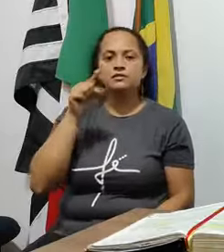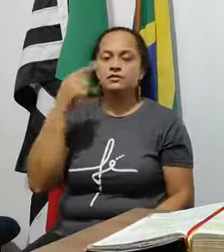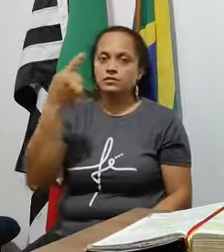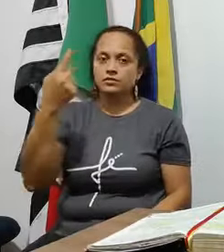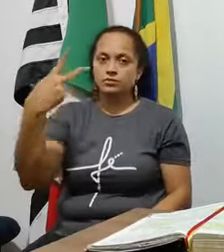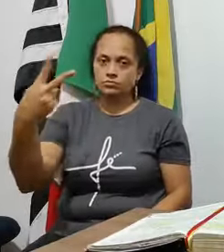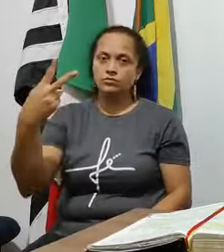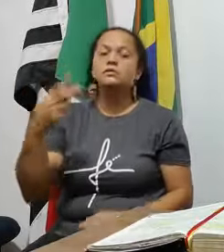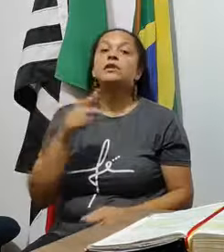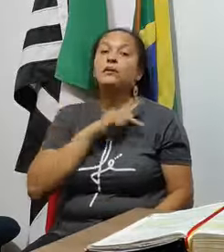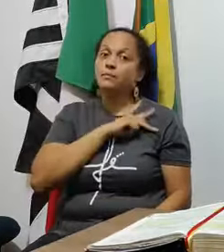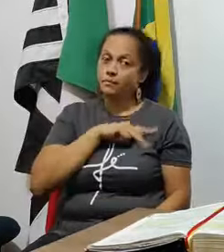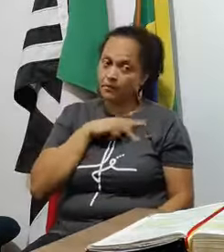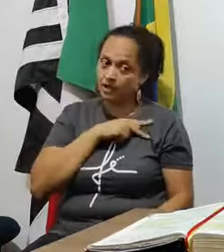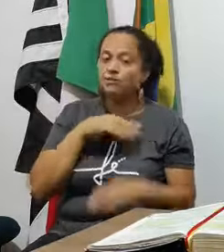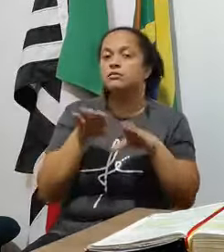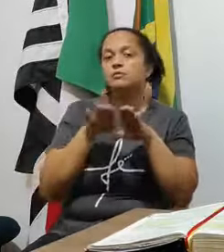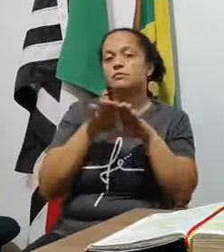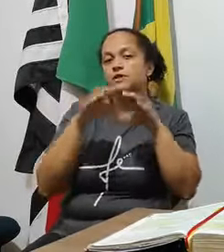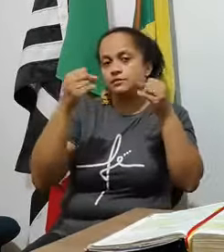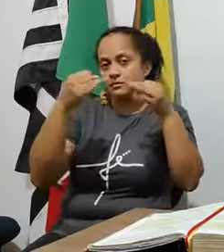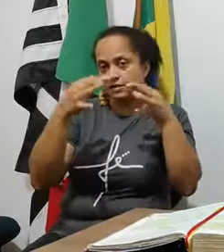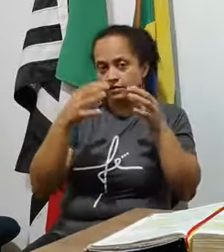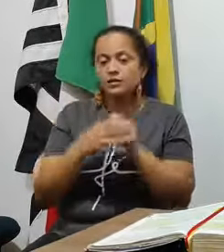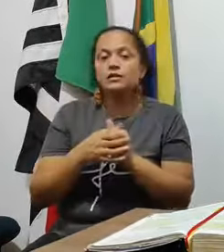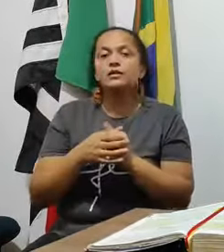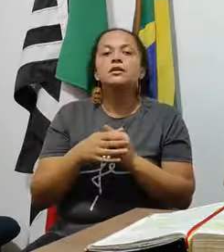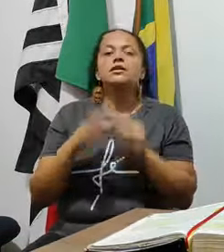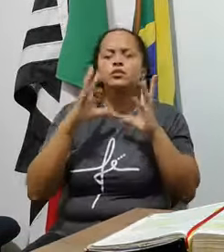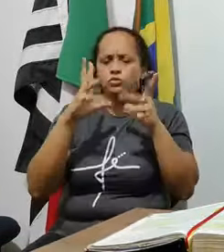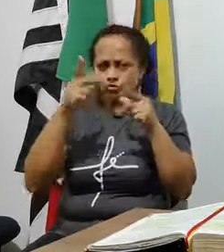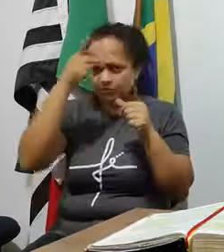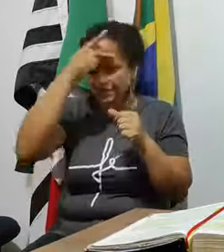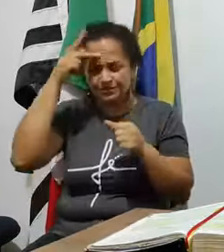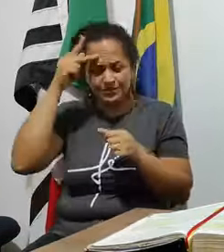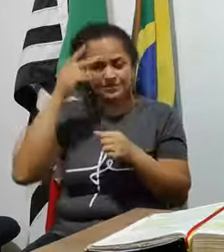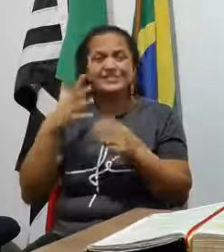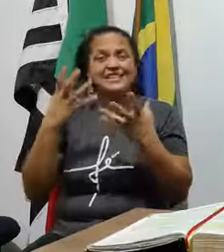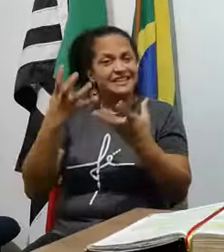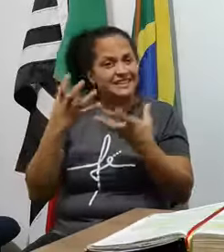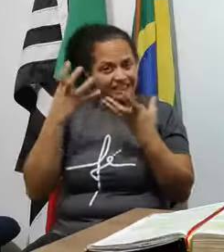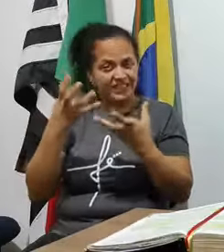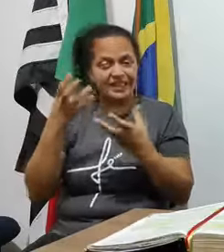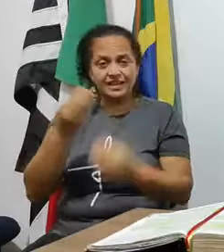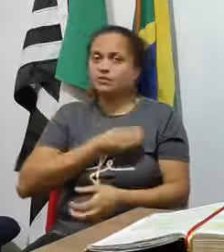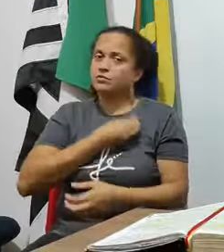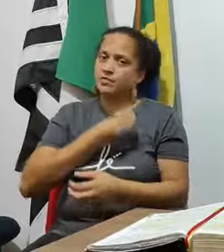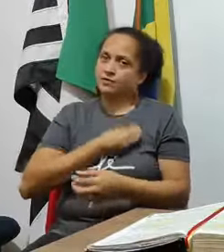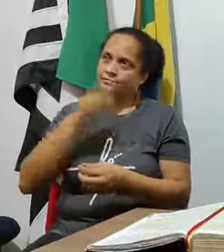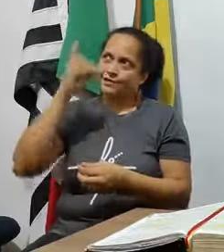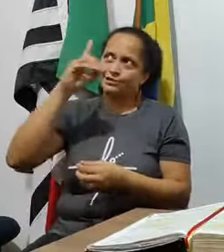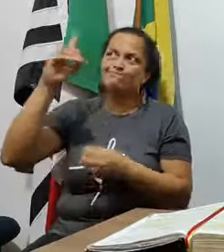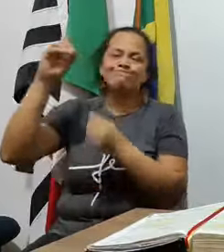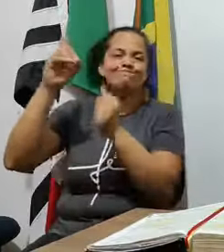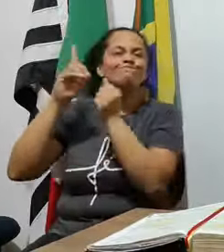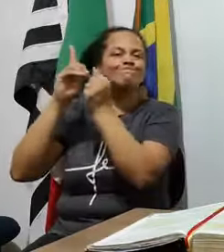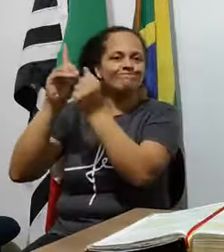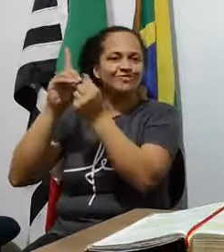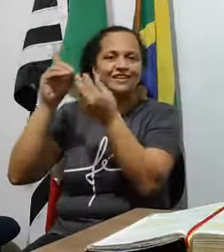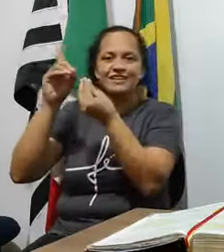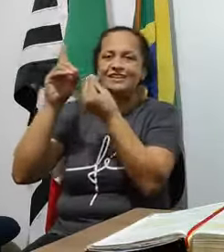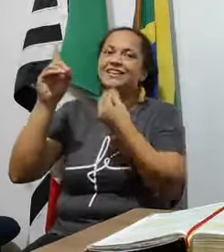piedosamente querem viver em Cristo Jesus sofrerão perseguições, né? Se você quer